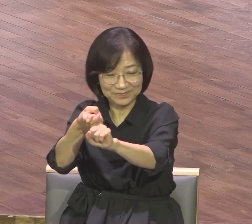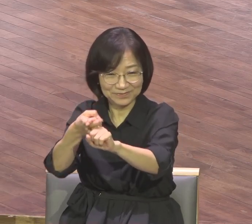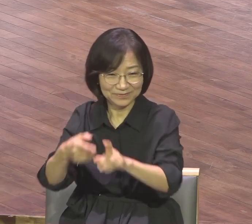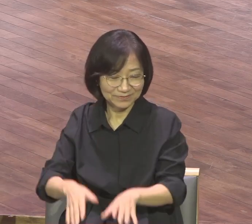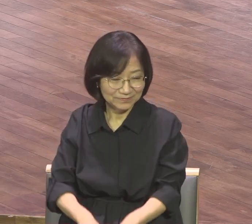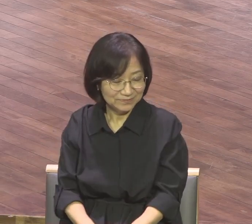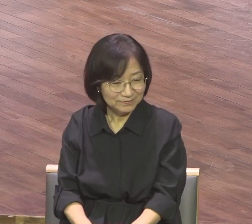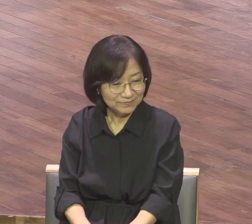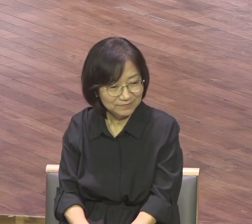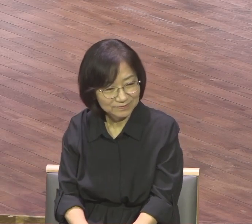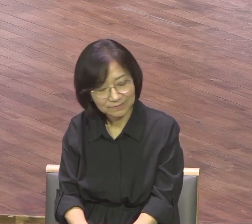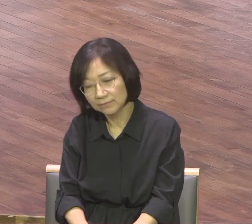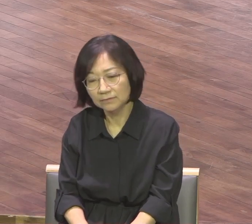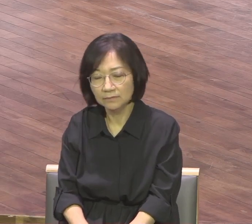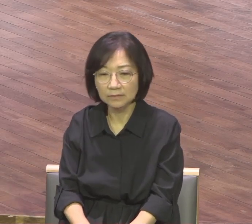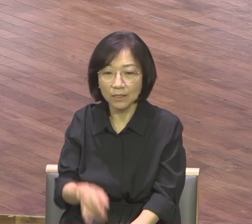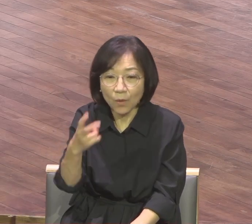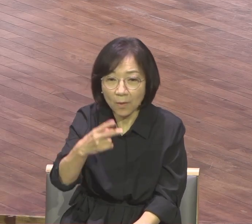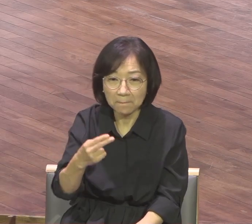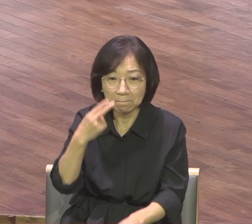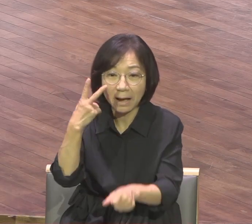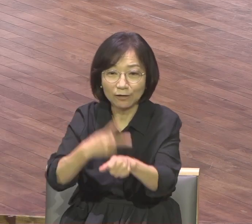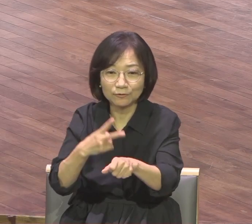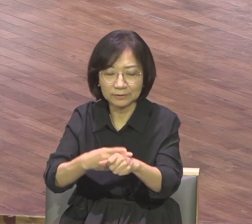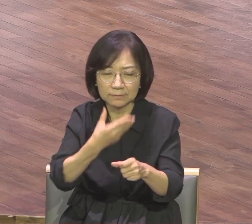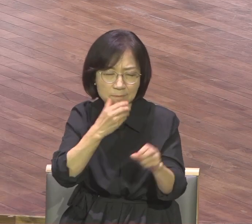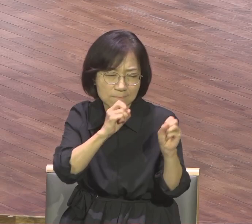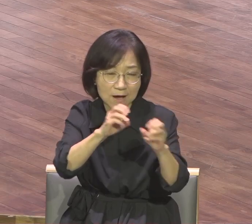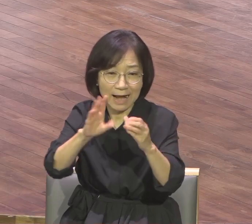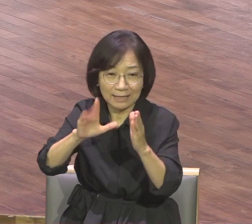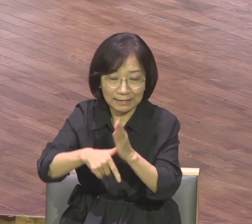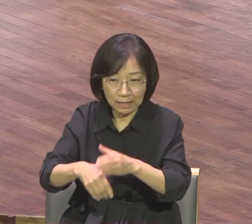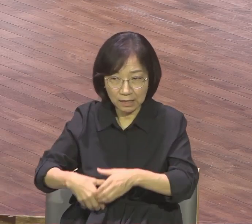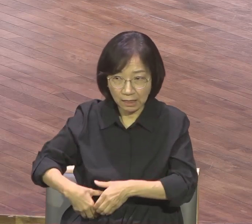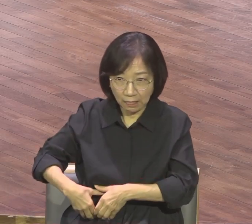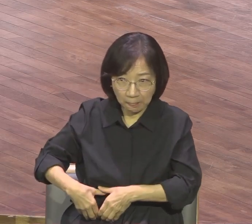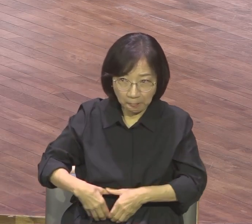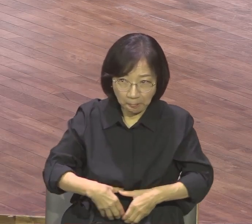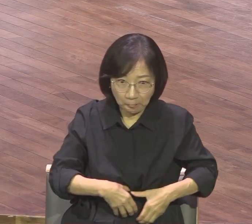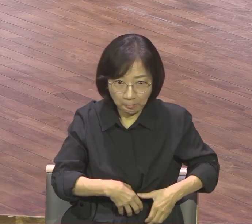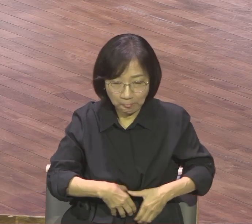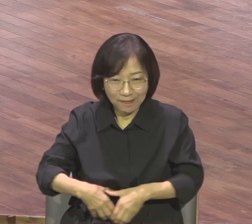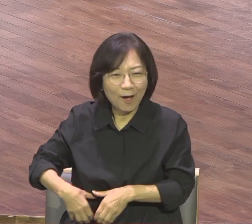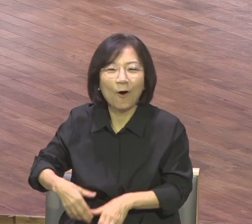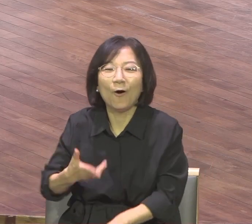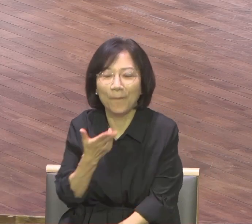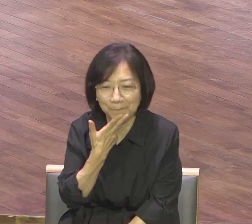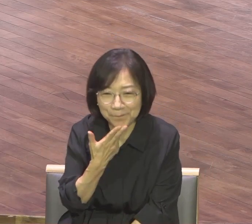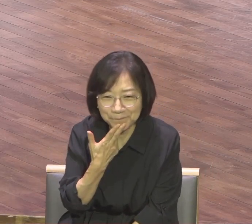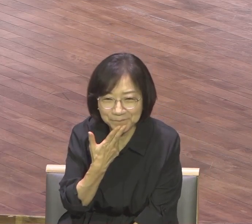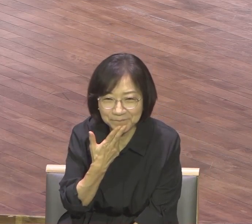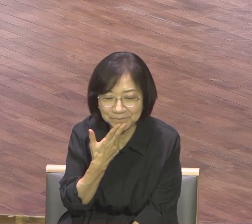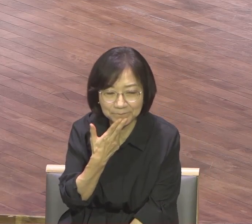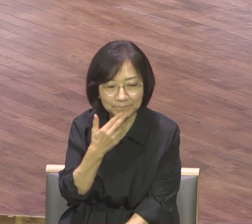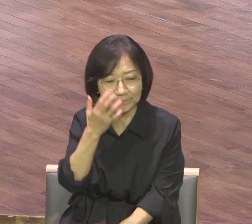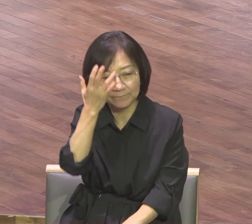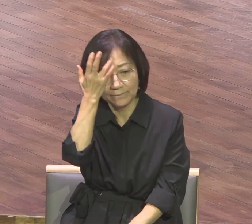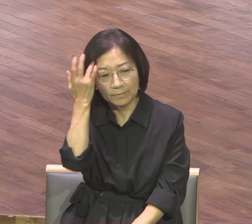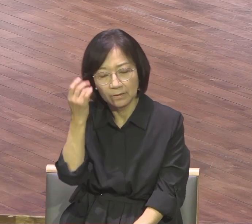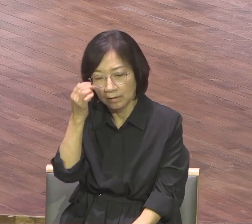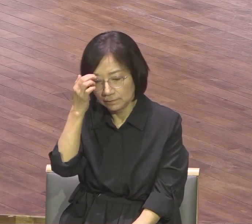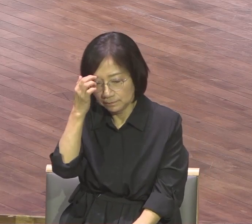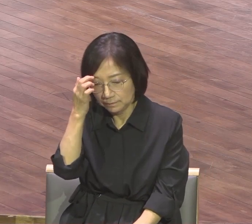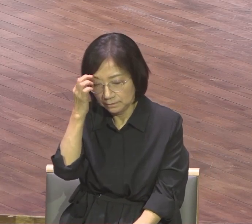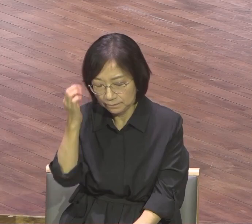쏟았어요. 특히 바울은요, 거리낌 없이 복음을 전개했다라고 강조했습니다. 여기 거리낌 없이라는 원어적으로 보면 구원에 필요한